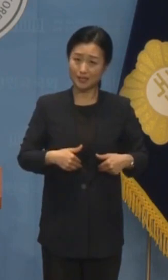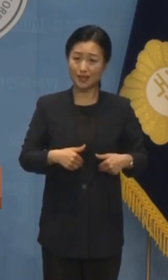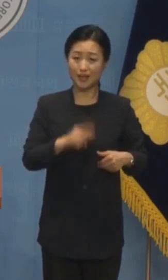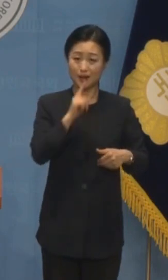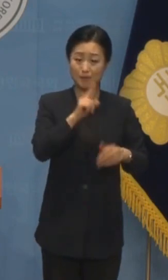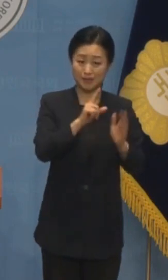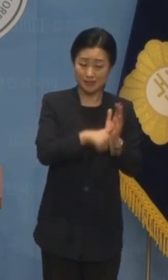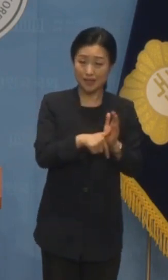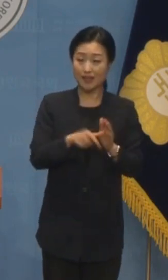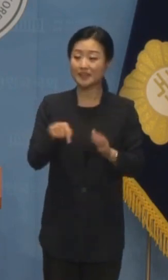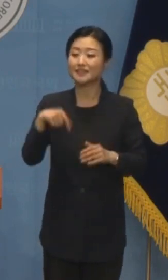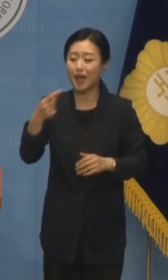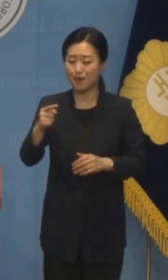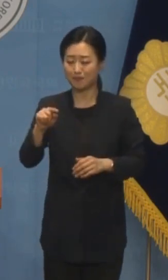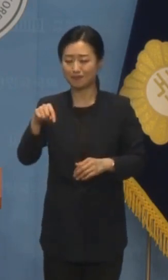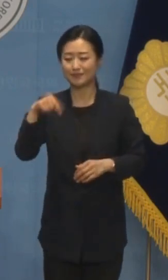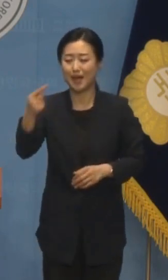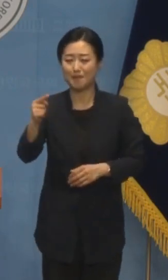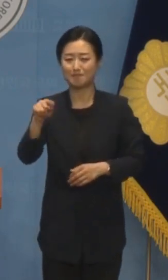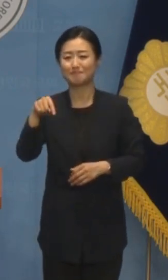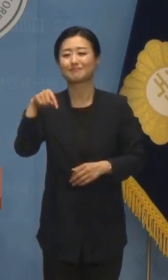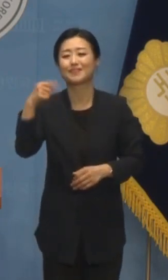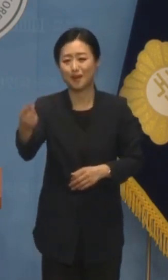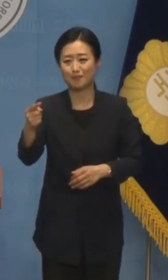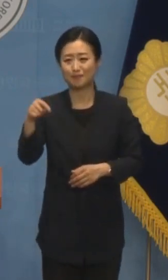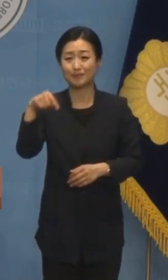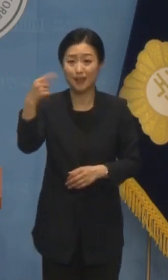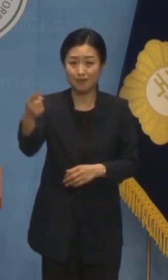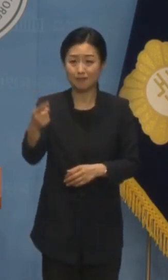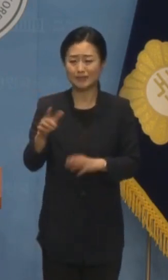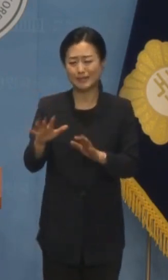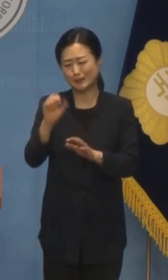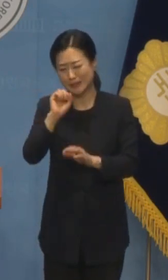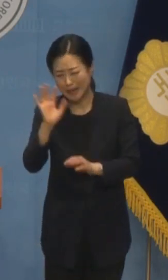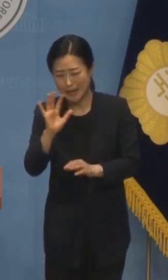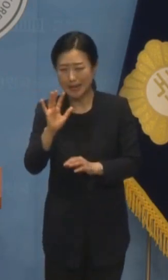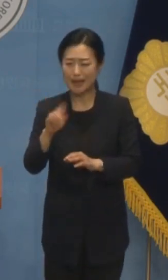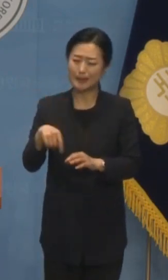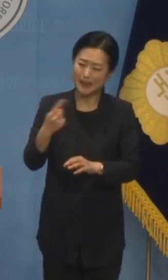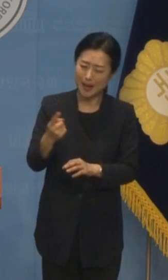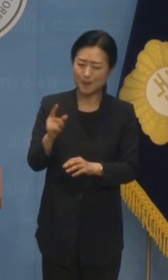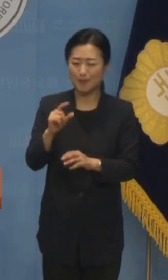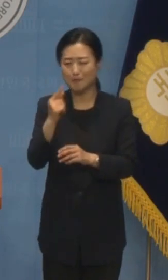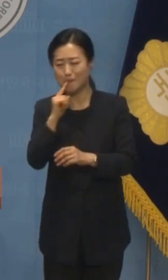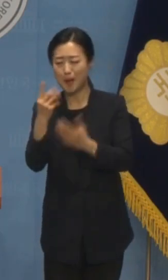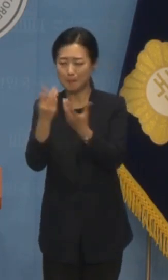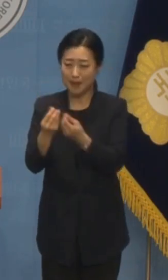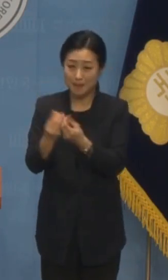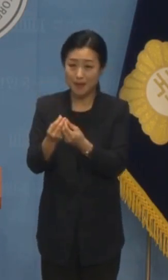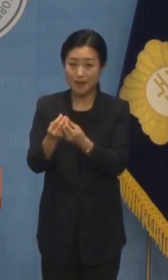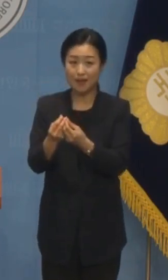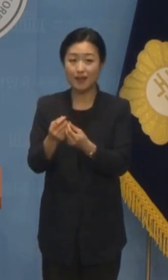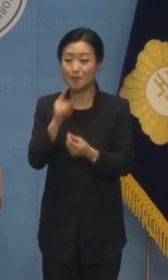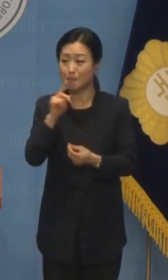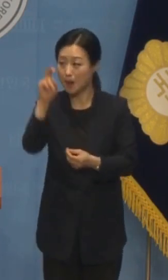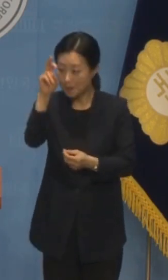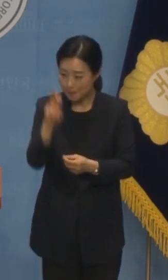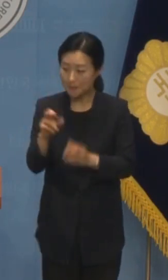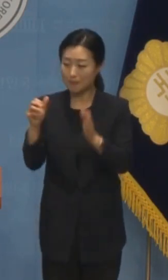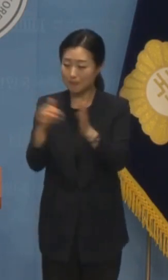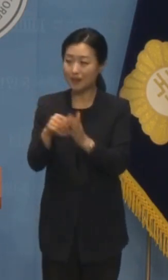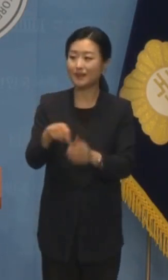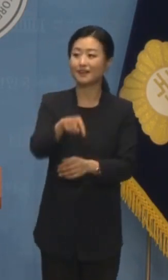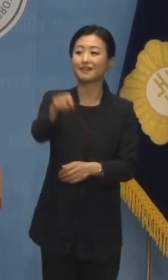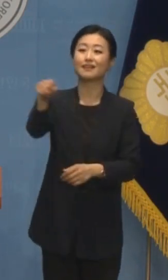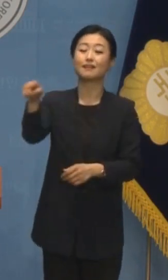때마다 다음번에 지원하겠다, 지금은 상황이 좋지 않다, 다른 방법을 찾겠다고 이야기하다가 말로만 끝내버리는 자들이